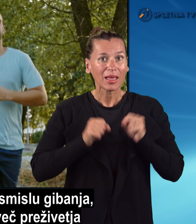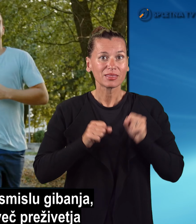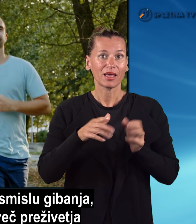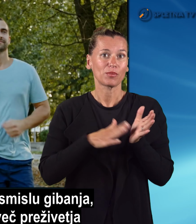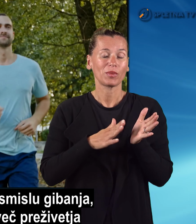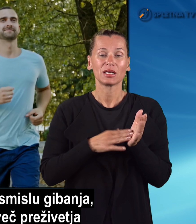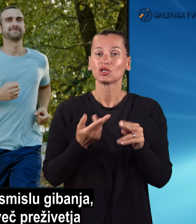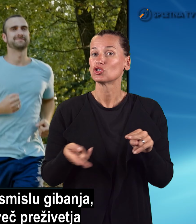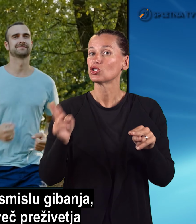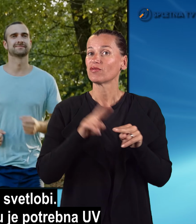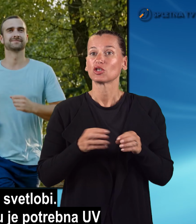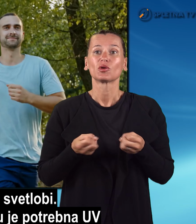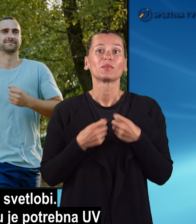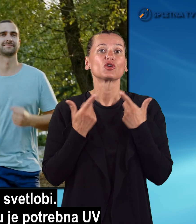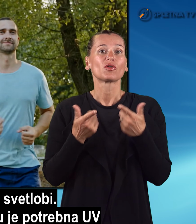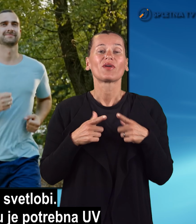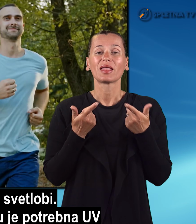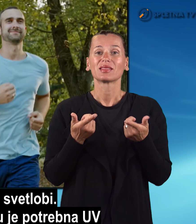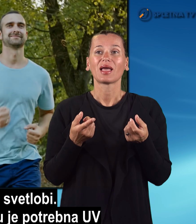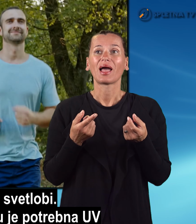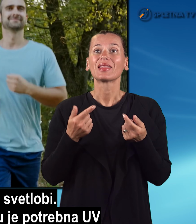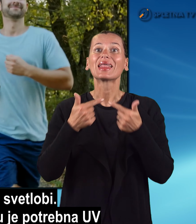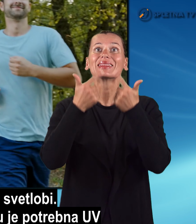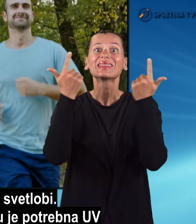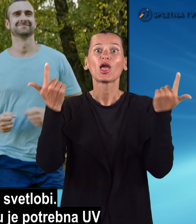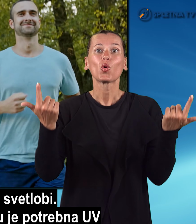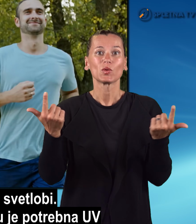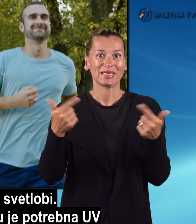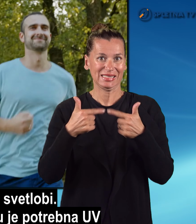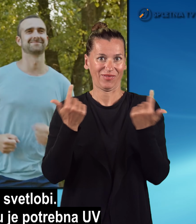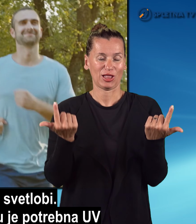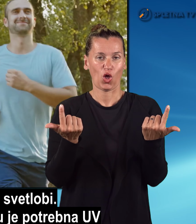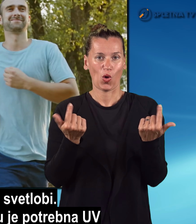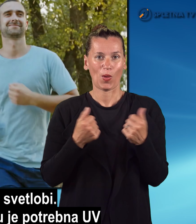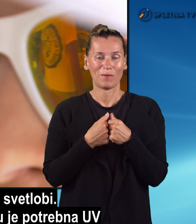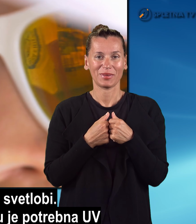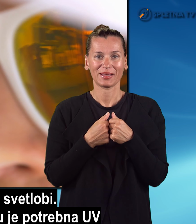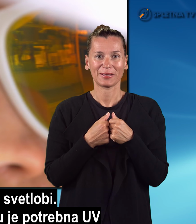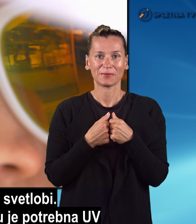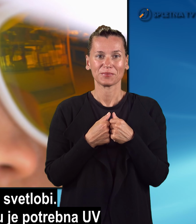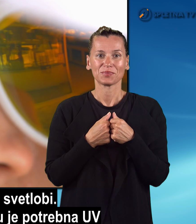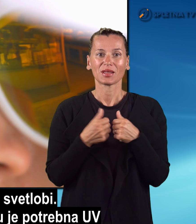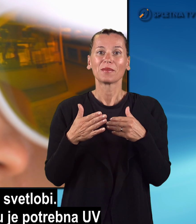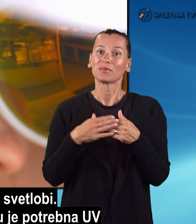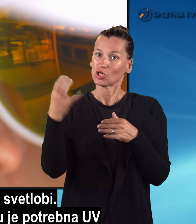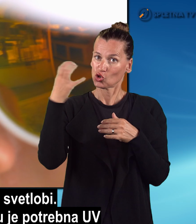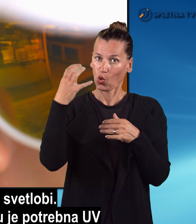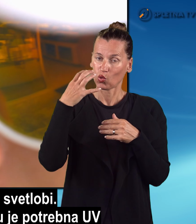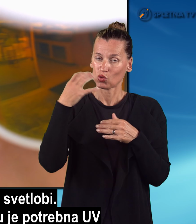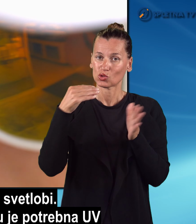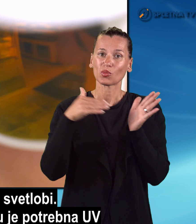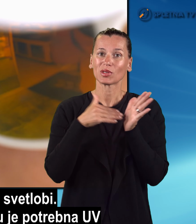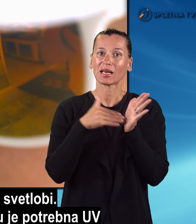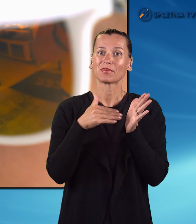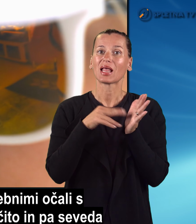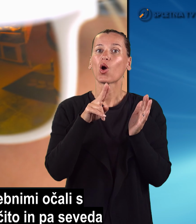čim več preživetja na dnevni svetlobi, Seveda pri soncu je